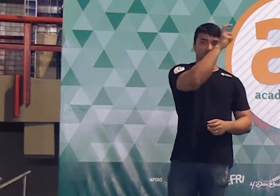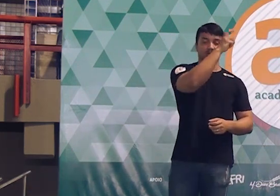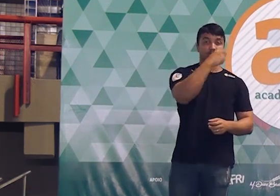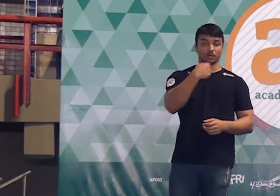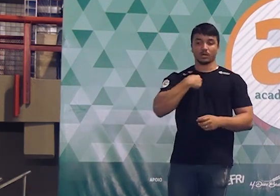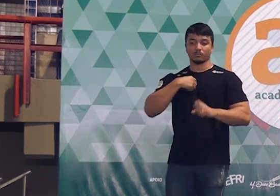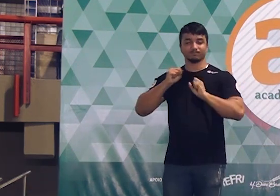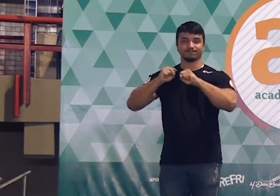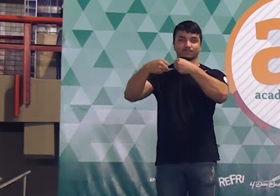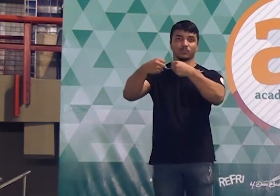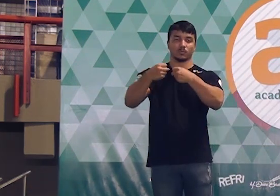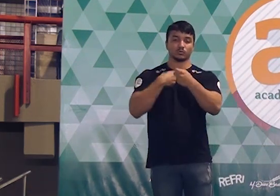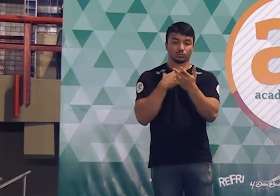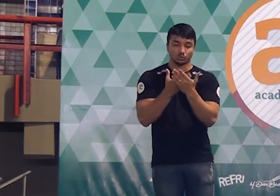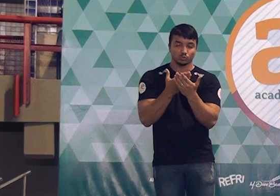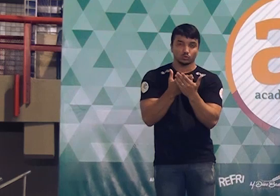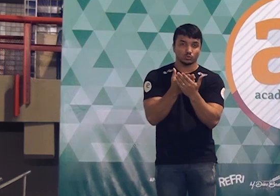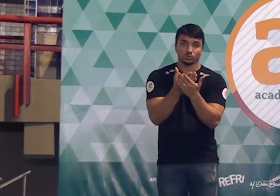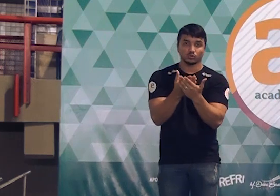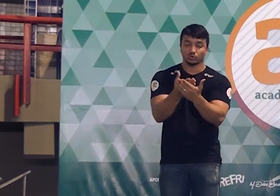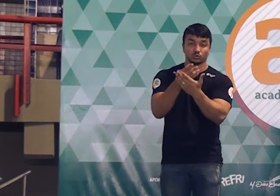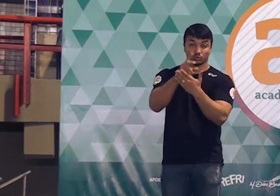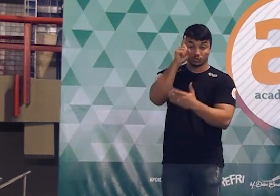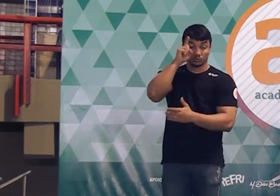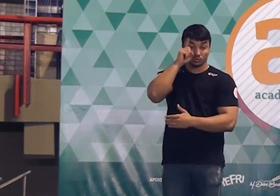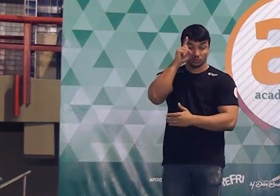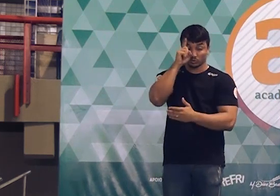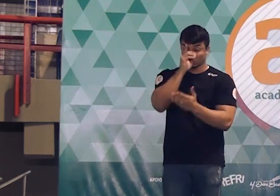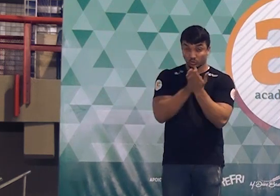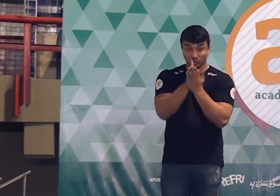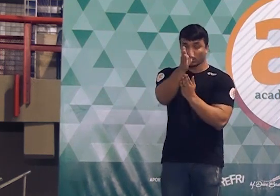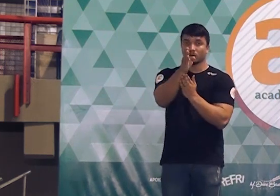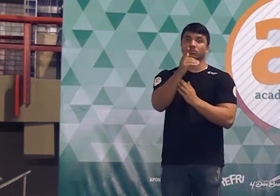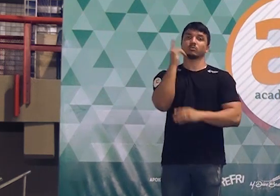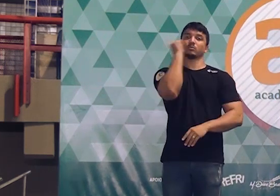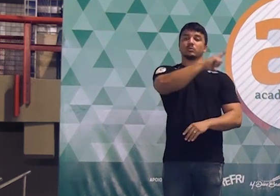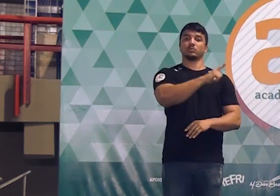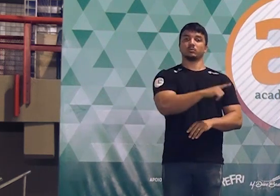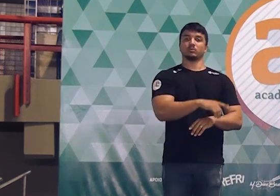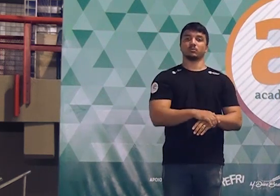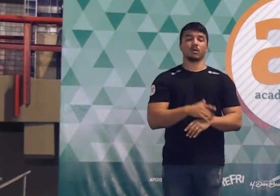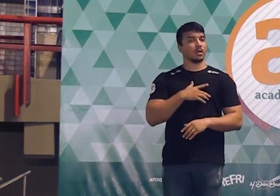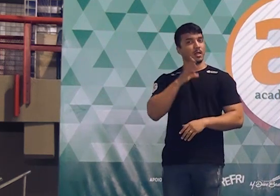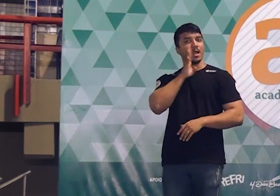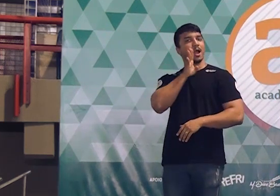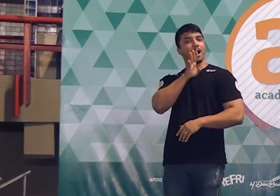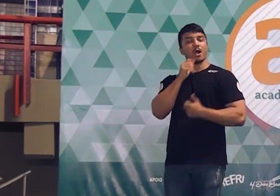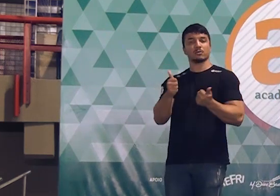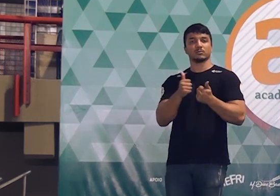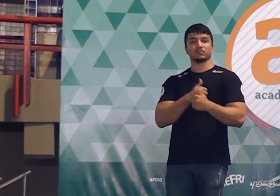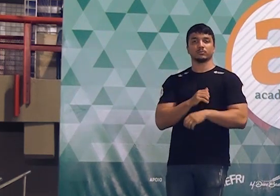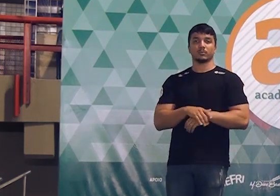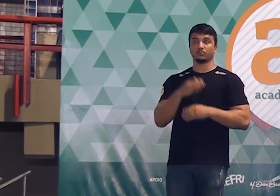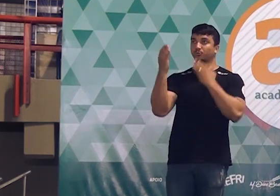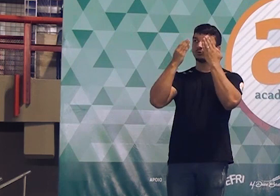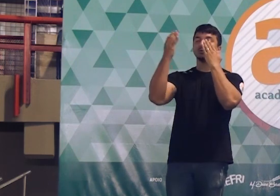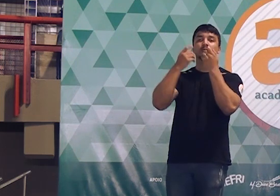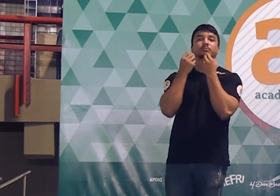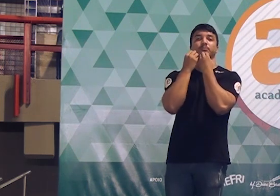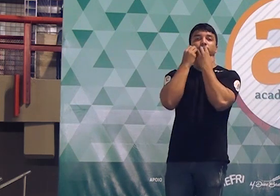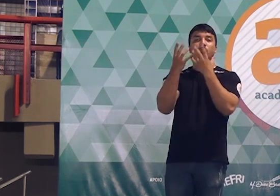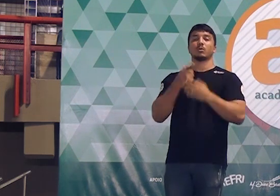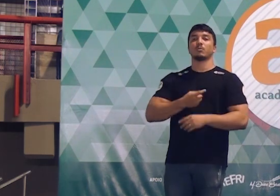sou esforçado. Eu estudava 8, 10 horas por dia para passar. E passei. Pô, legal. Encantador psicologia.